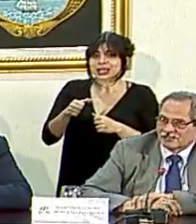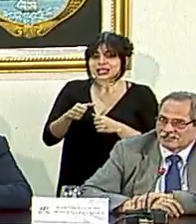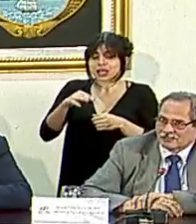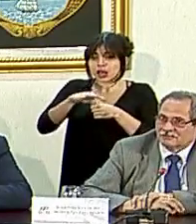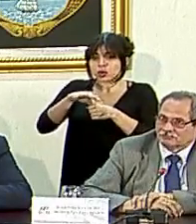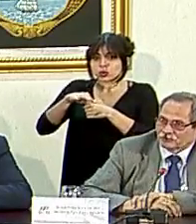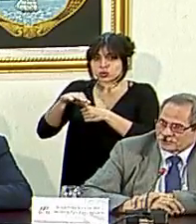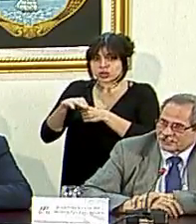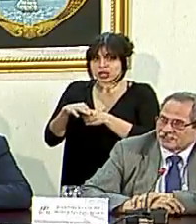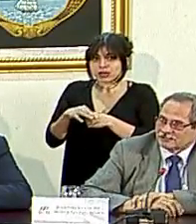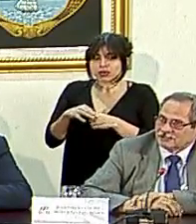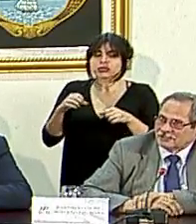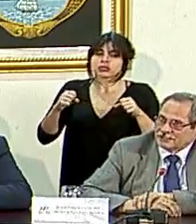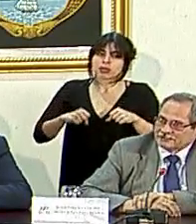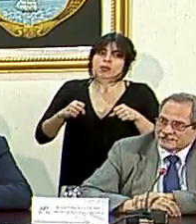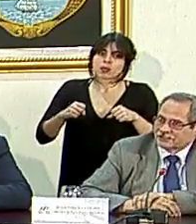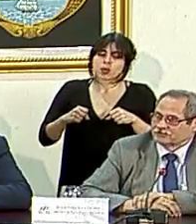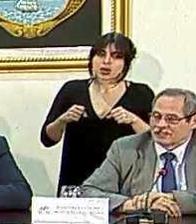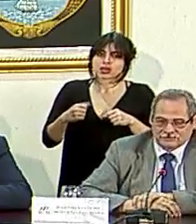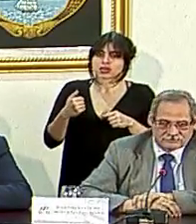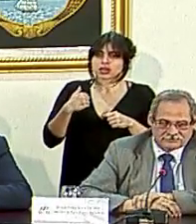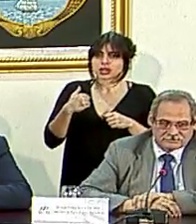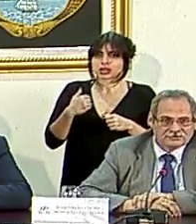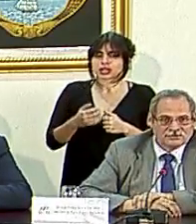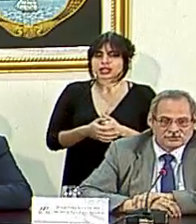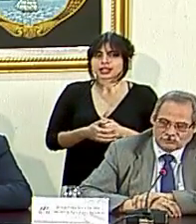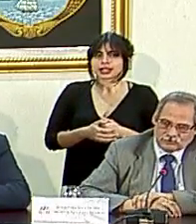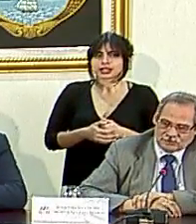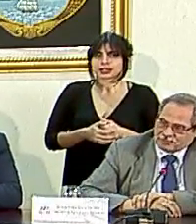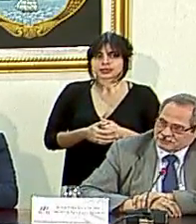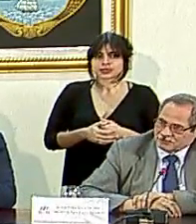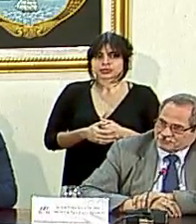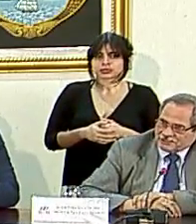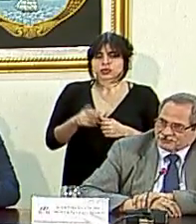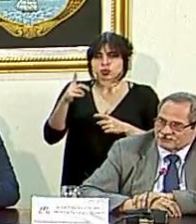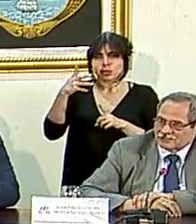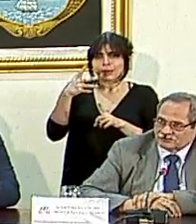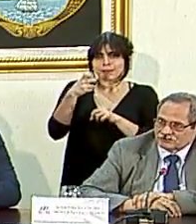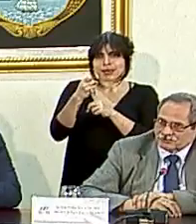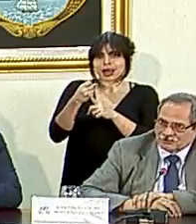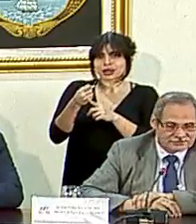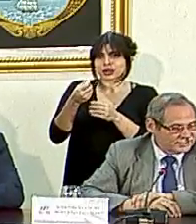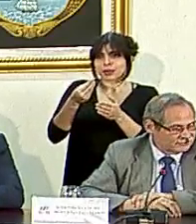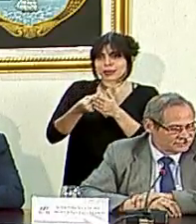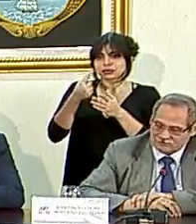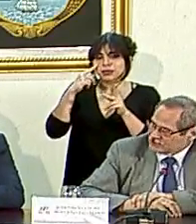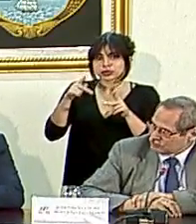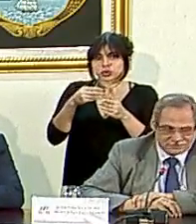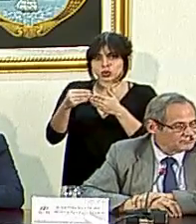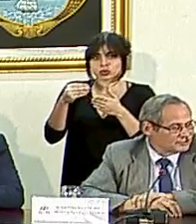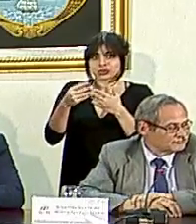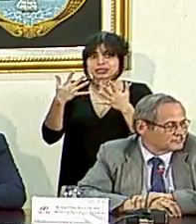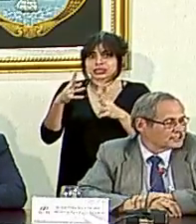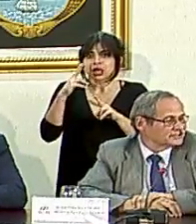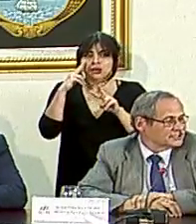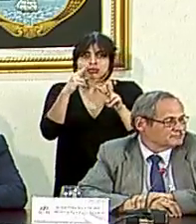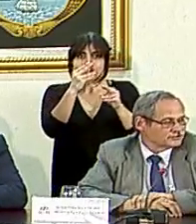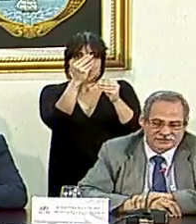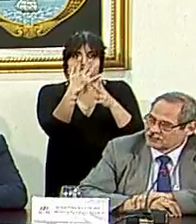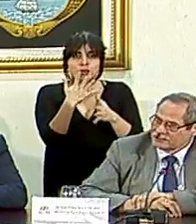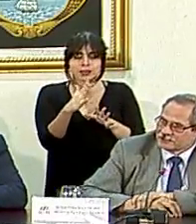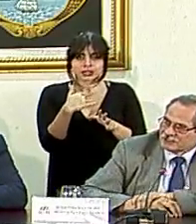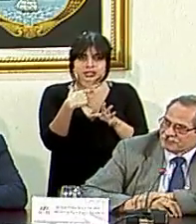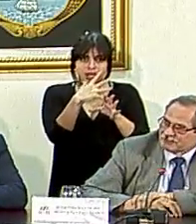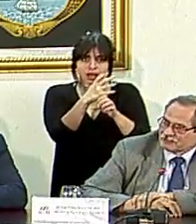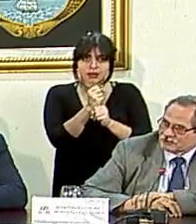cultivos podría tener un impacto en el precio al consumidor. De hecho, ya lo estamos viendo, el informe que